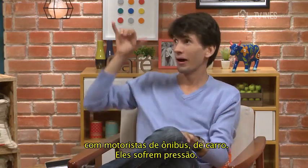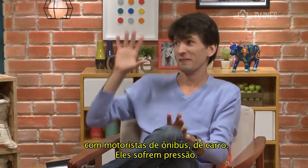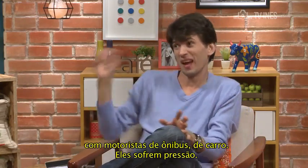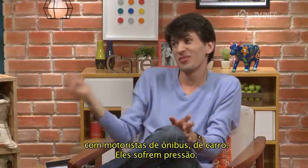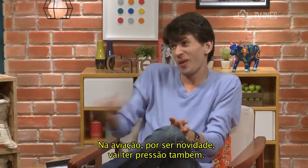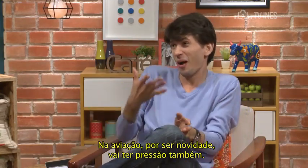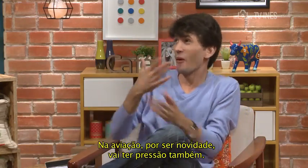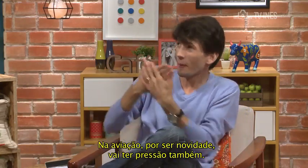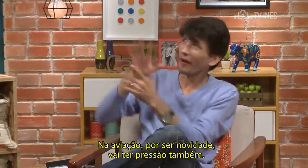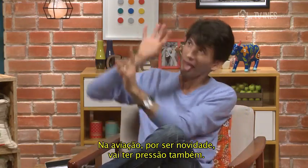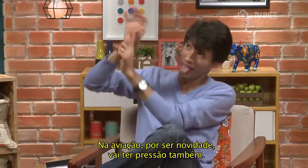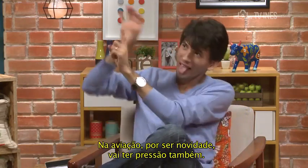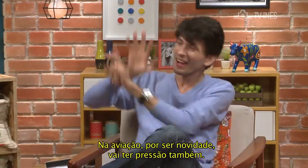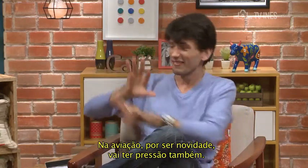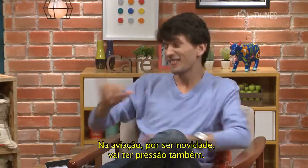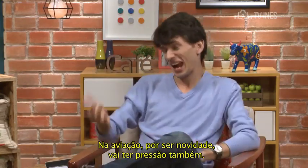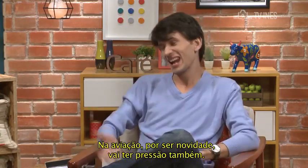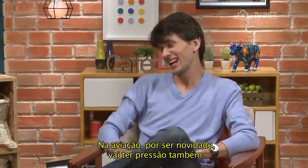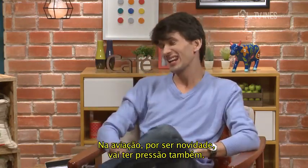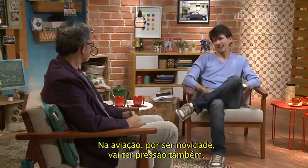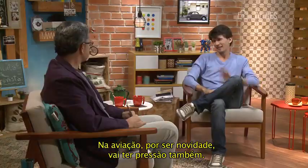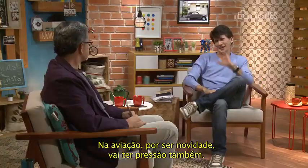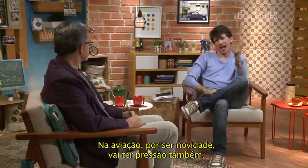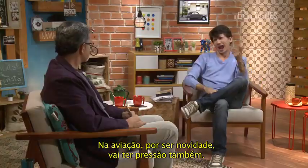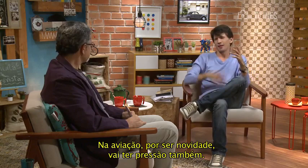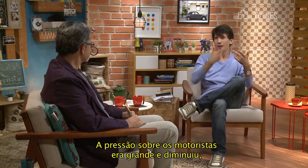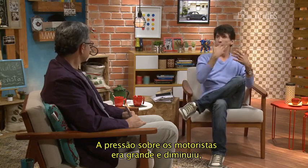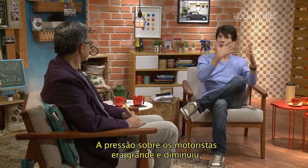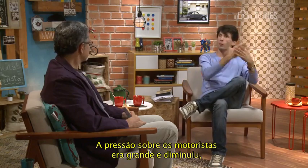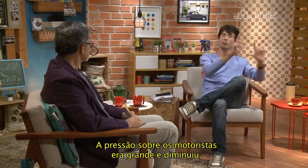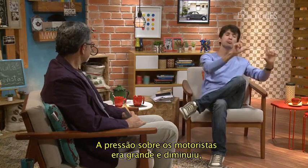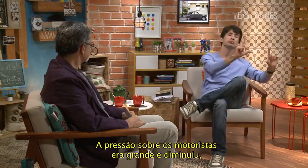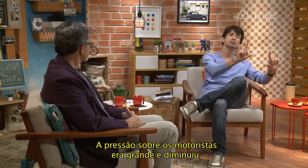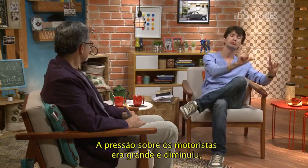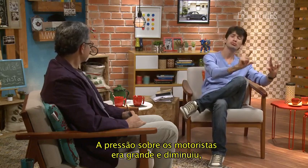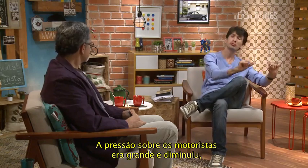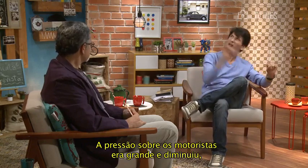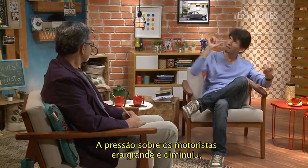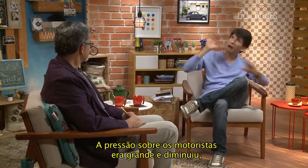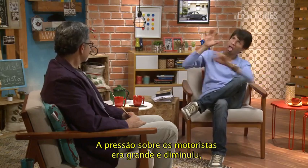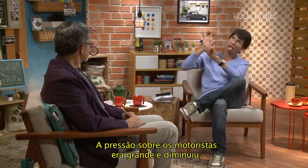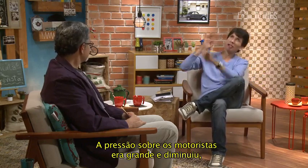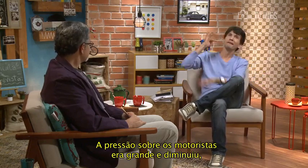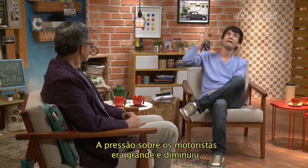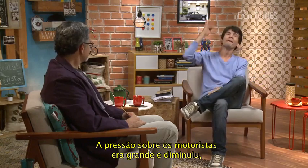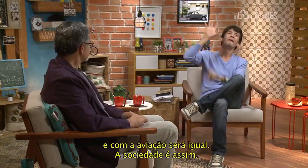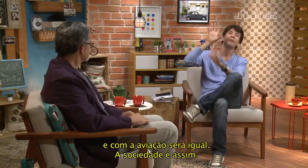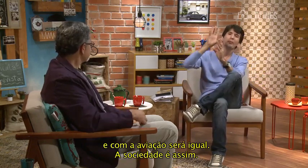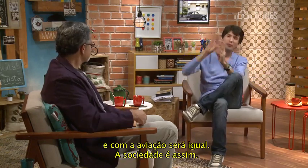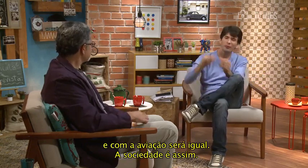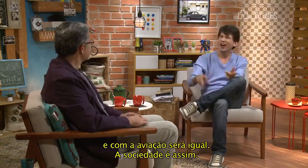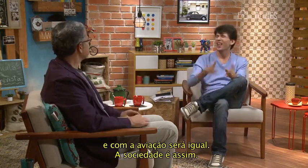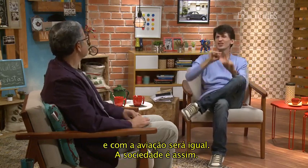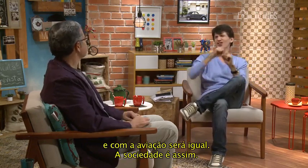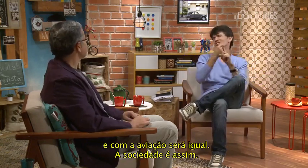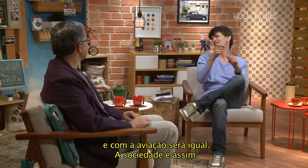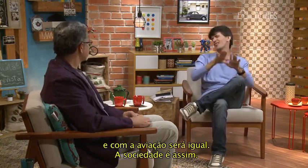pressão na Aviação por ser novidade vai ter pressão também a pressão sobre os motoristas era grande e diminui o icon aviação será igual a sociedade